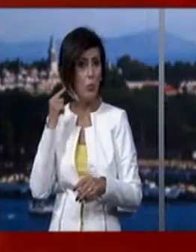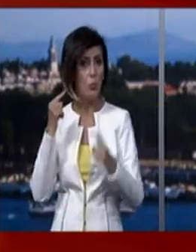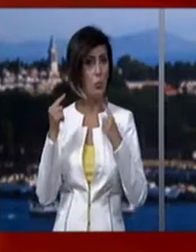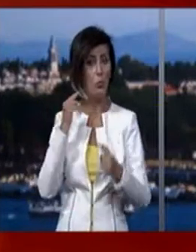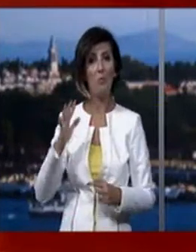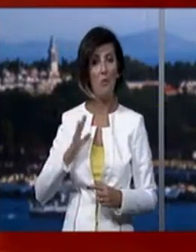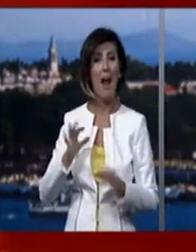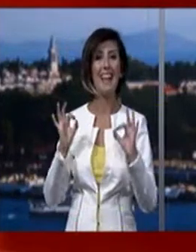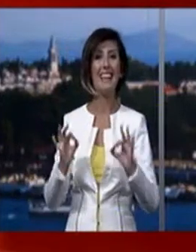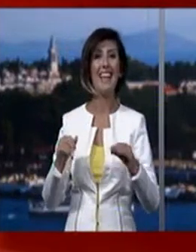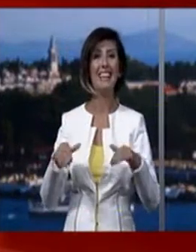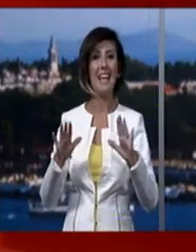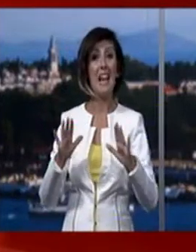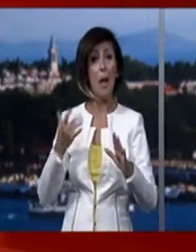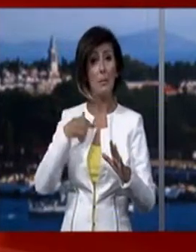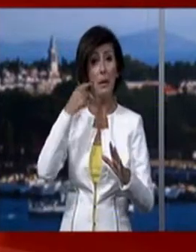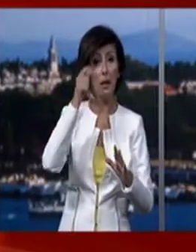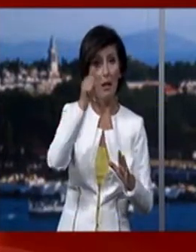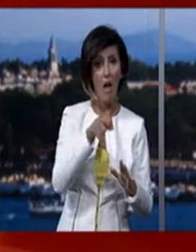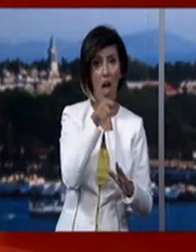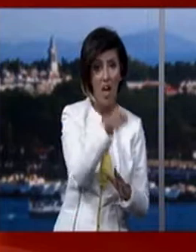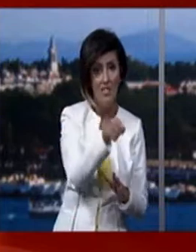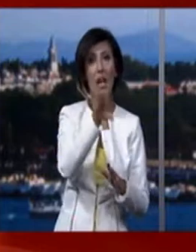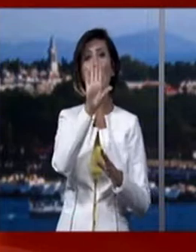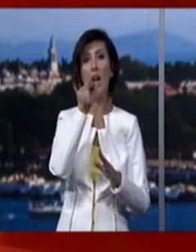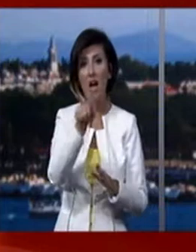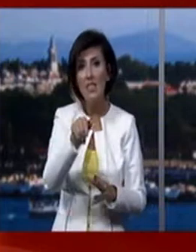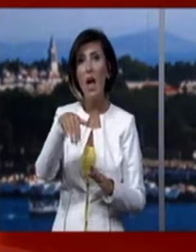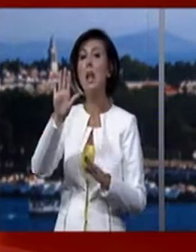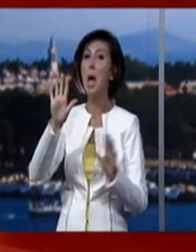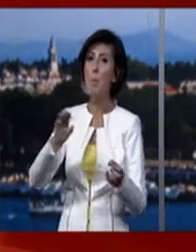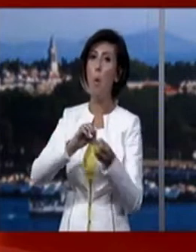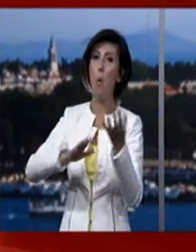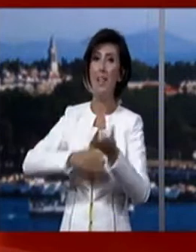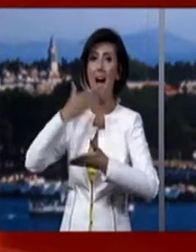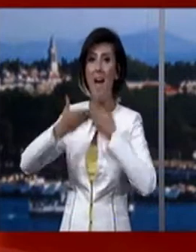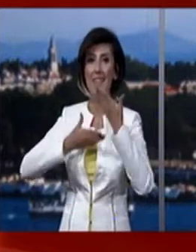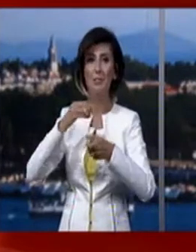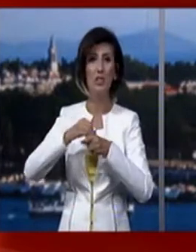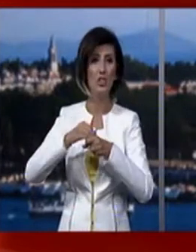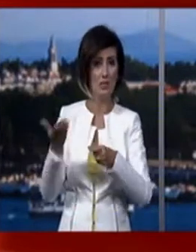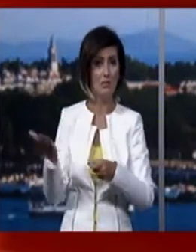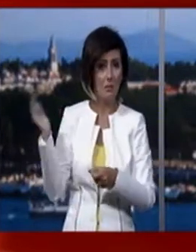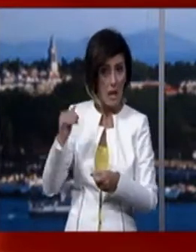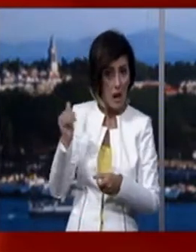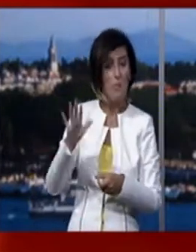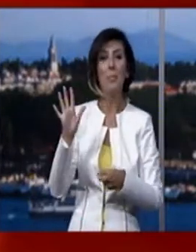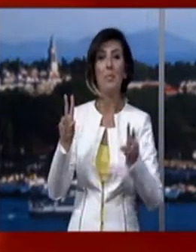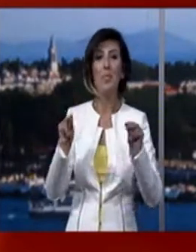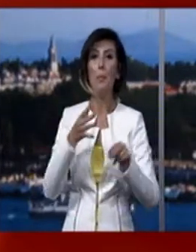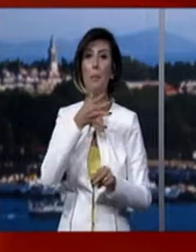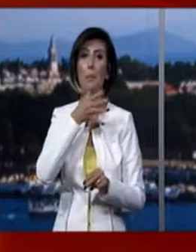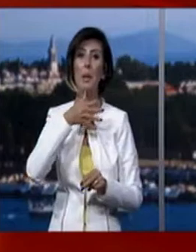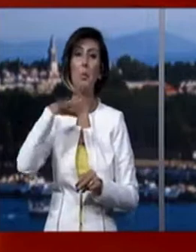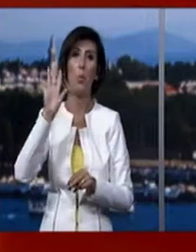an için net değil. Hem teşhis hem de burada olayı anlatması açısından bekleniyor ama tam olarak bunu